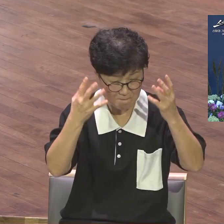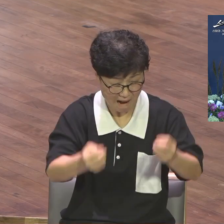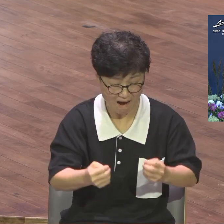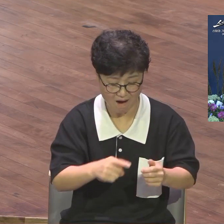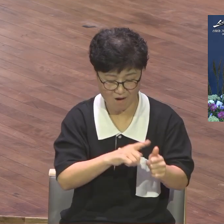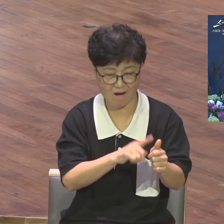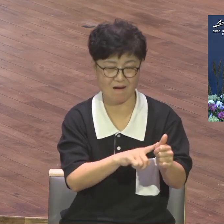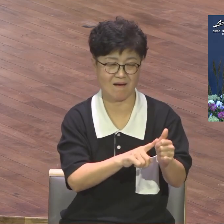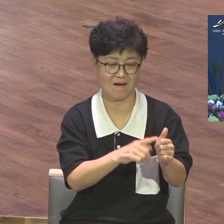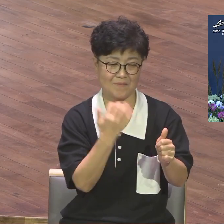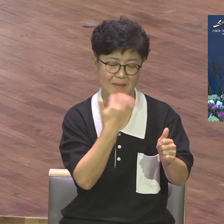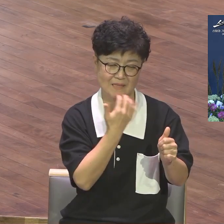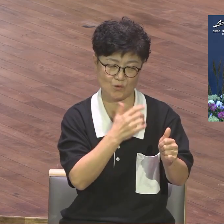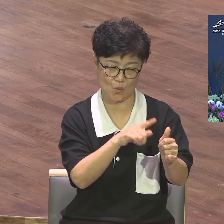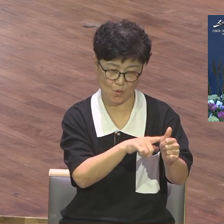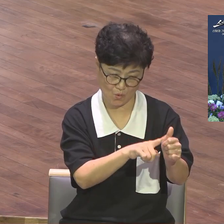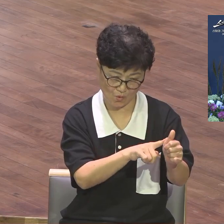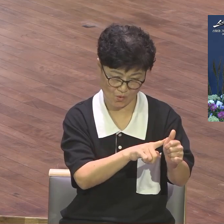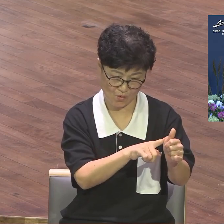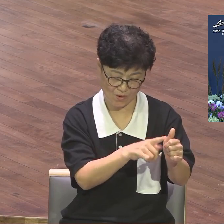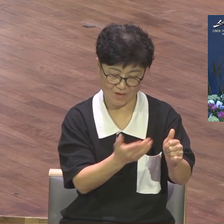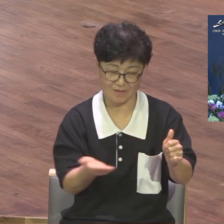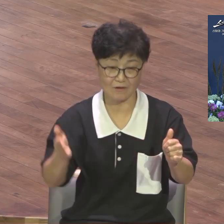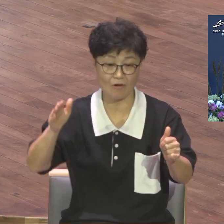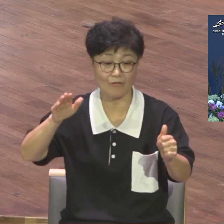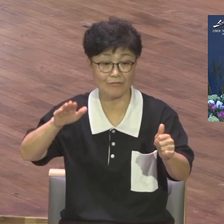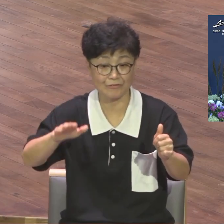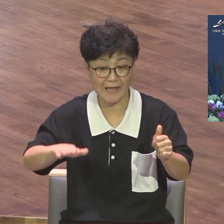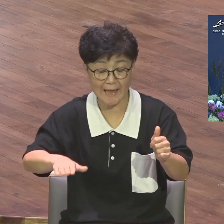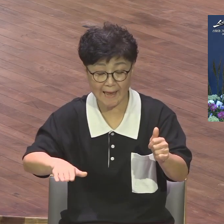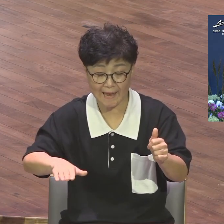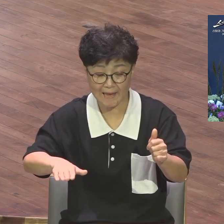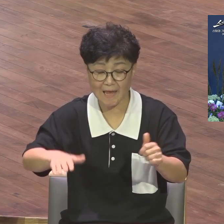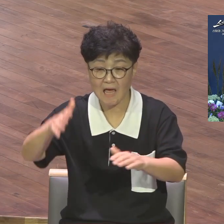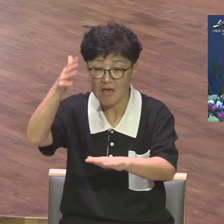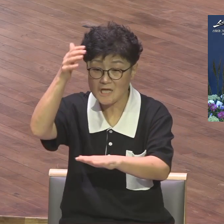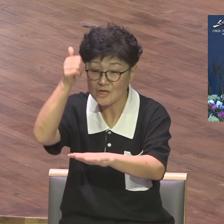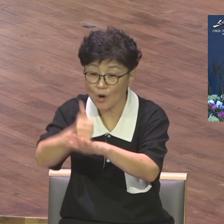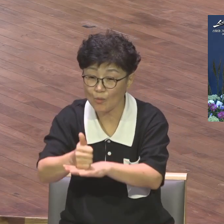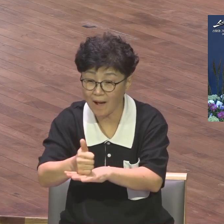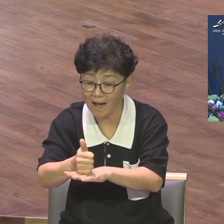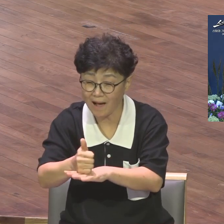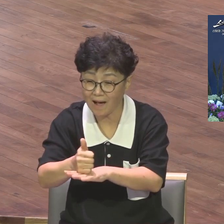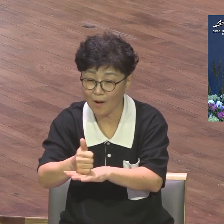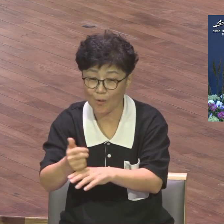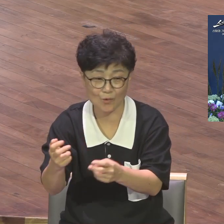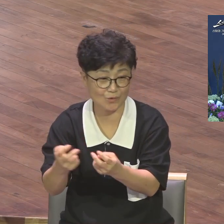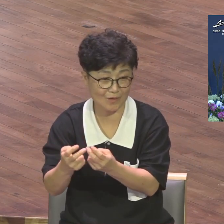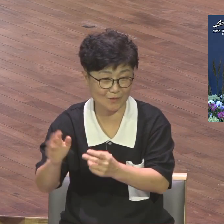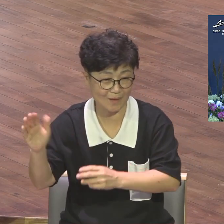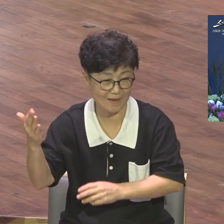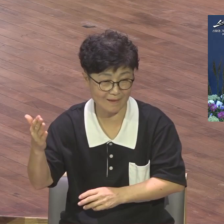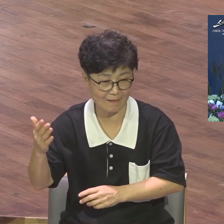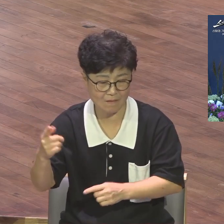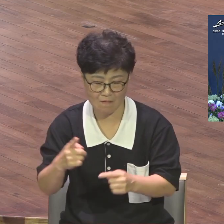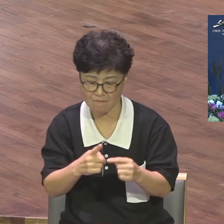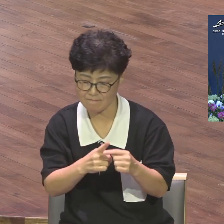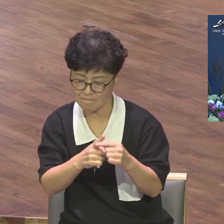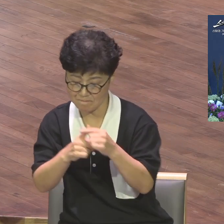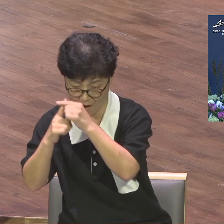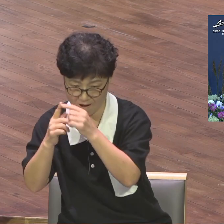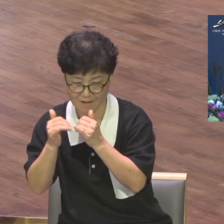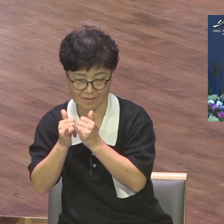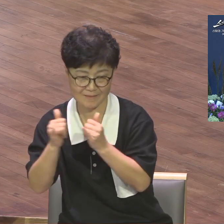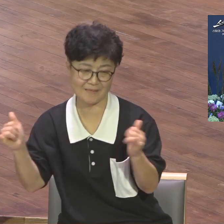사람이었습니다. 그러나 이번 주 강단의 말씀처럼 그의 기승전을 넘어 그의 결론은 순교자로 삶을